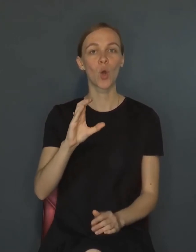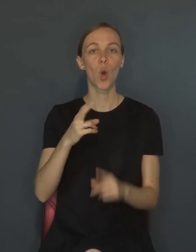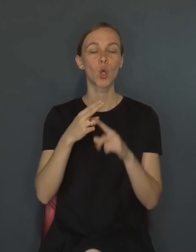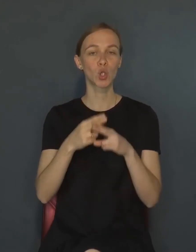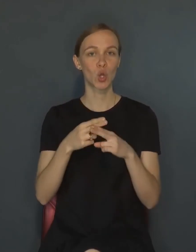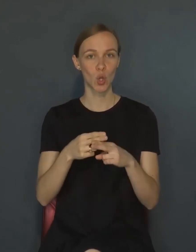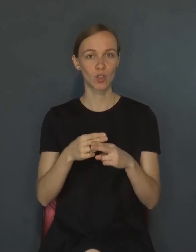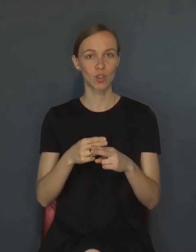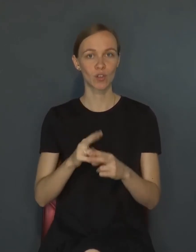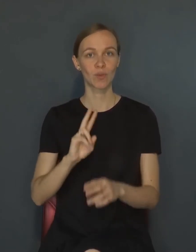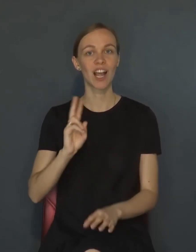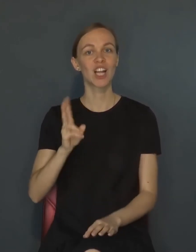Каштелян Краківський,